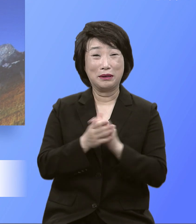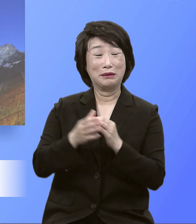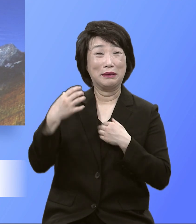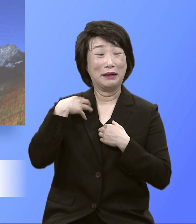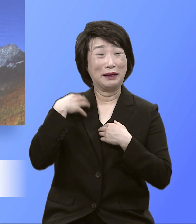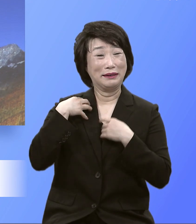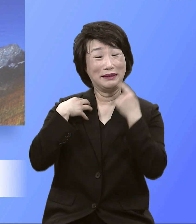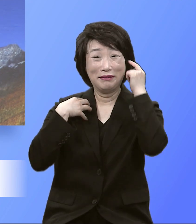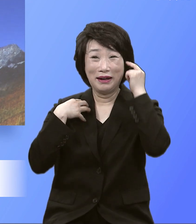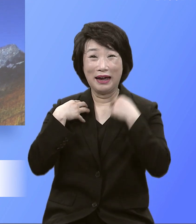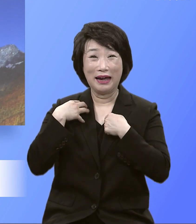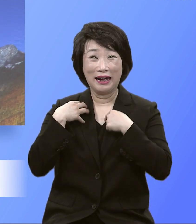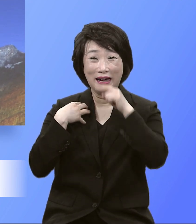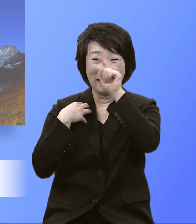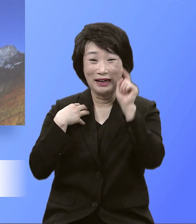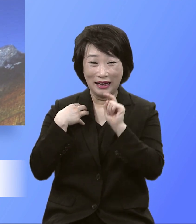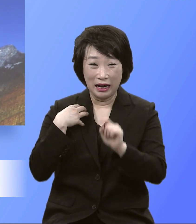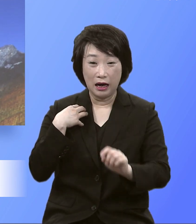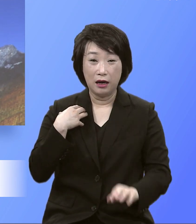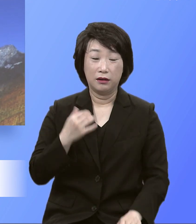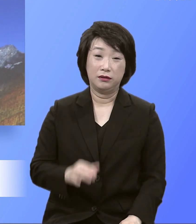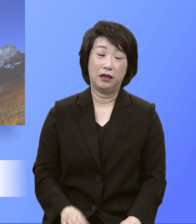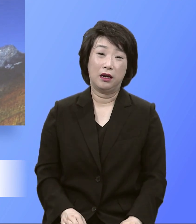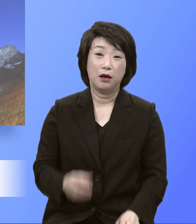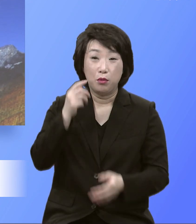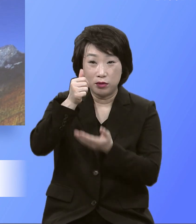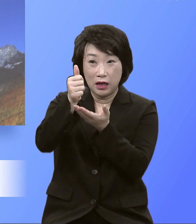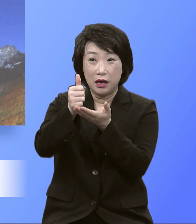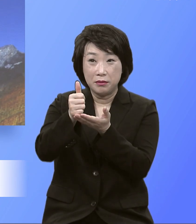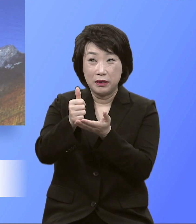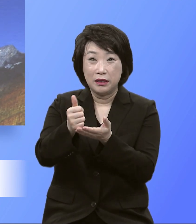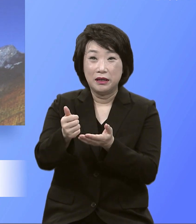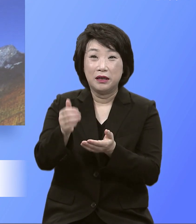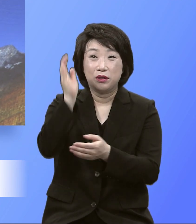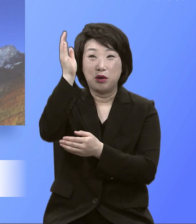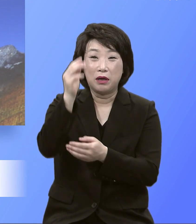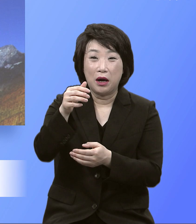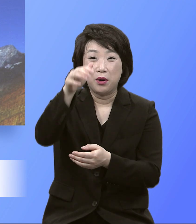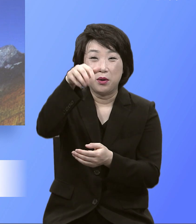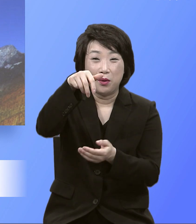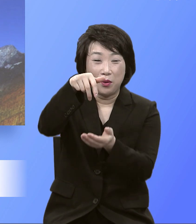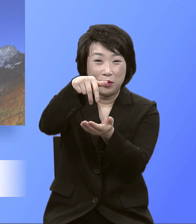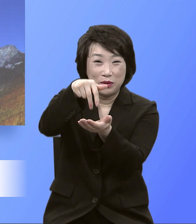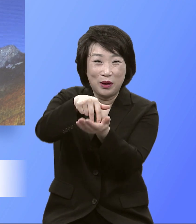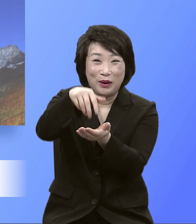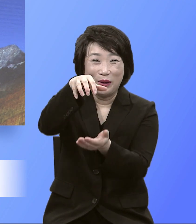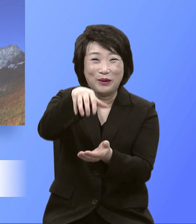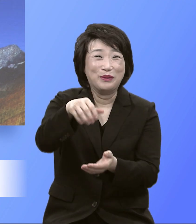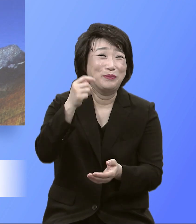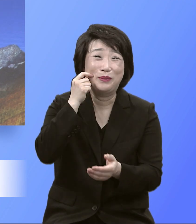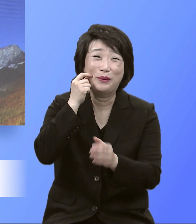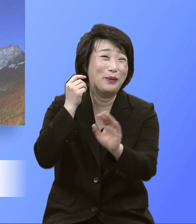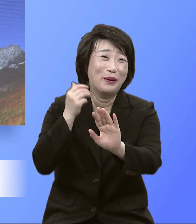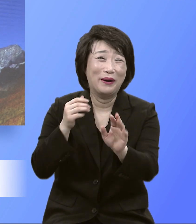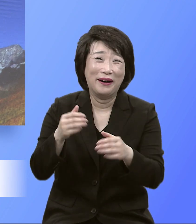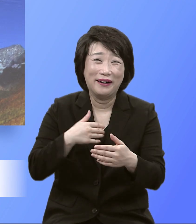인도를 보세요. 근데 목사님이 올라가신 강대산 올라가지도 못하고 밑에 이제